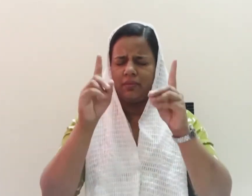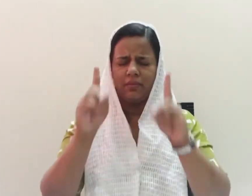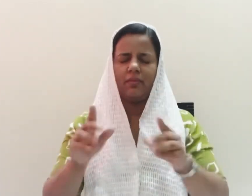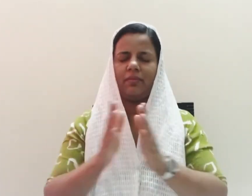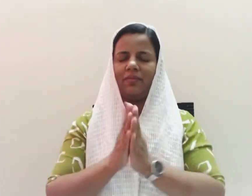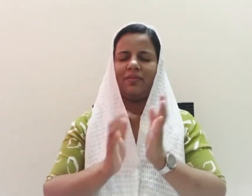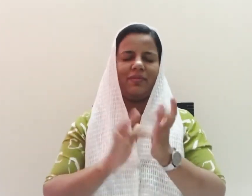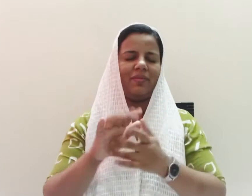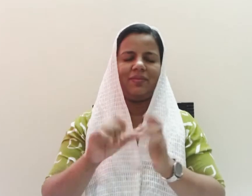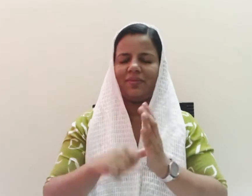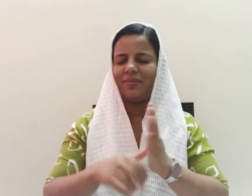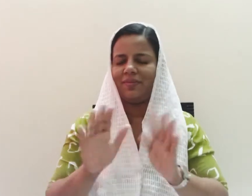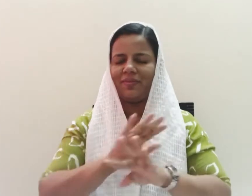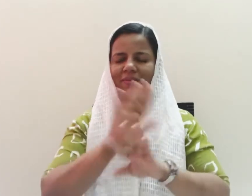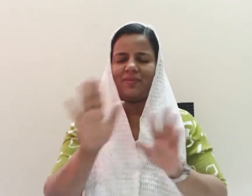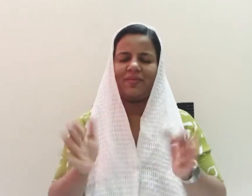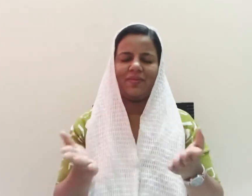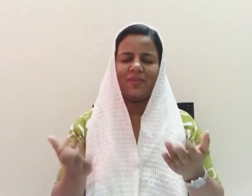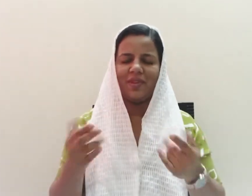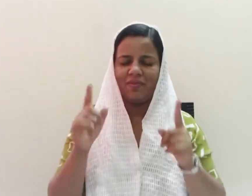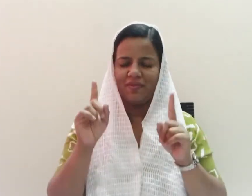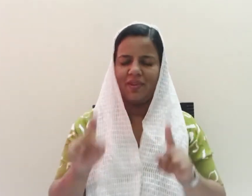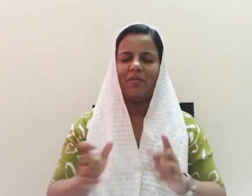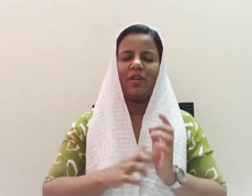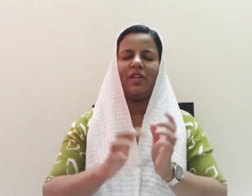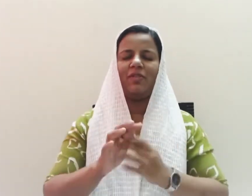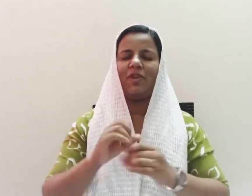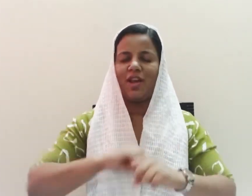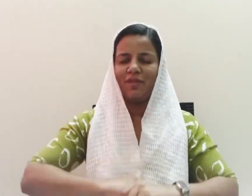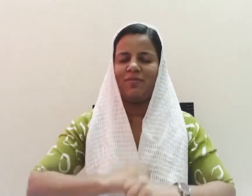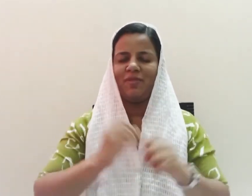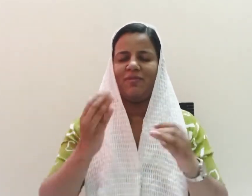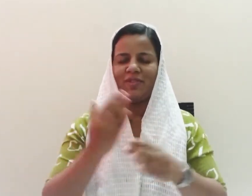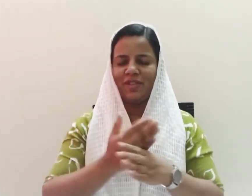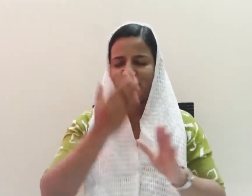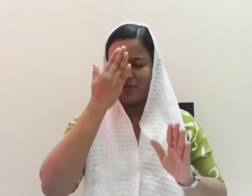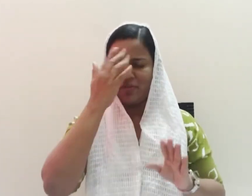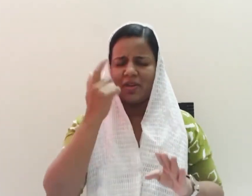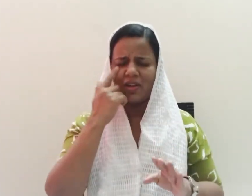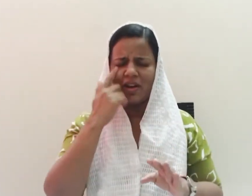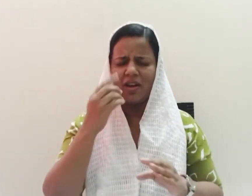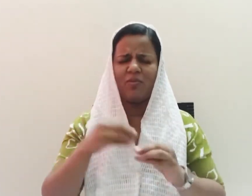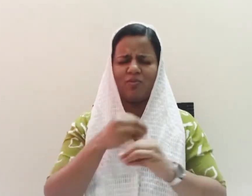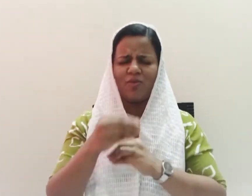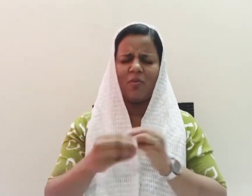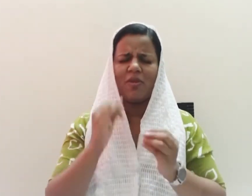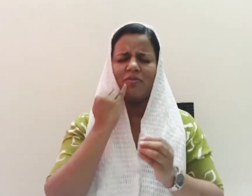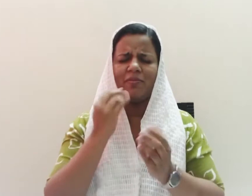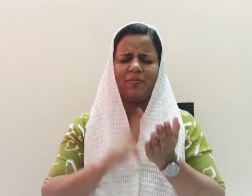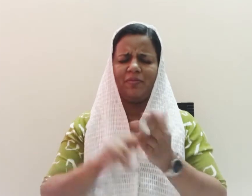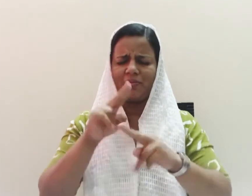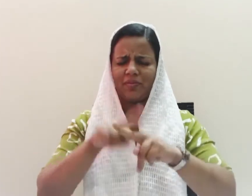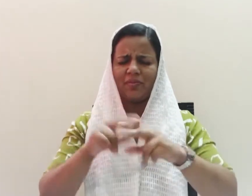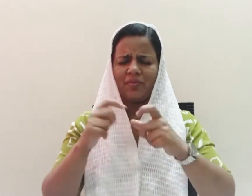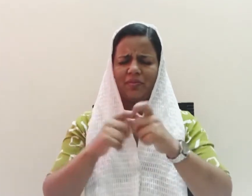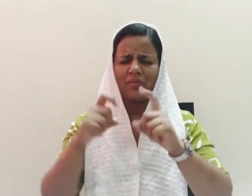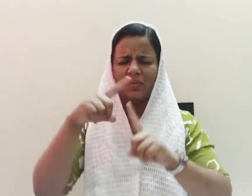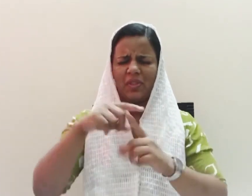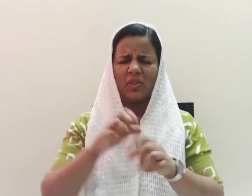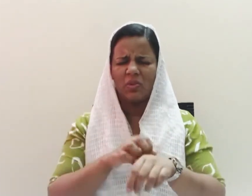തന്നെ അങ്ങേക്ക് അസാധ്യമല്ല, അങ്ങേക്ക് കഴിയാത്ത കാര്യമില്ല. കഥാവ് അത്ഭുതം ചെയ്യുന്നതിനായിട്ട് സ്തോത്രം. കണ്ണിനകത്ത് ഇൻഫെക്ഷനാൽ ഭാരപ്പെട്ടിരിക്കുന്നവർ, കണ്ണ് ചൊറിഞ്ഞ്